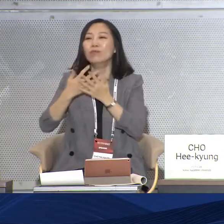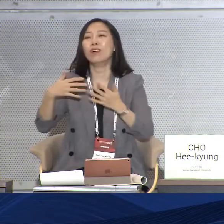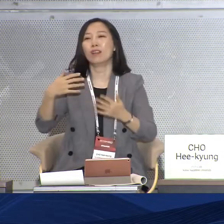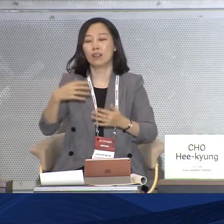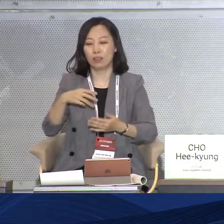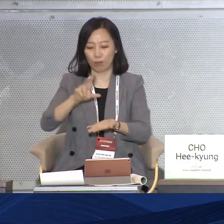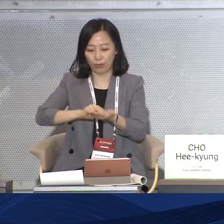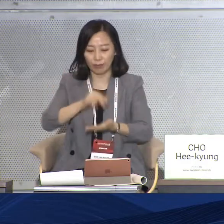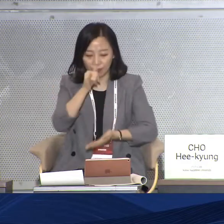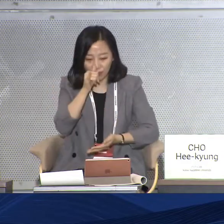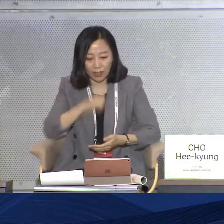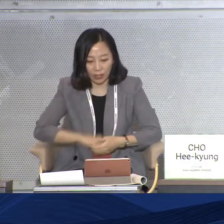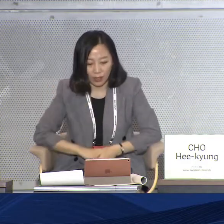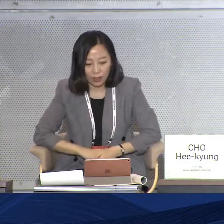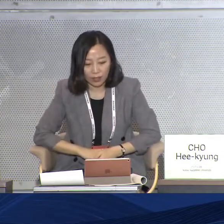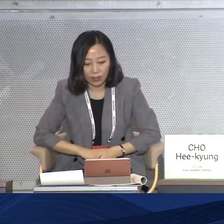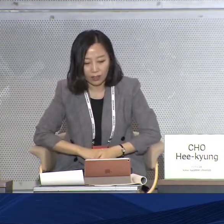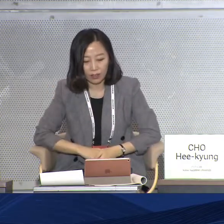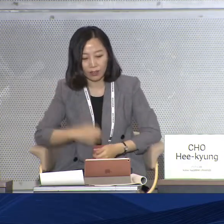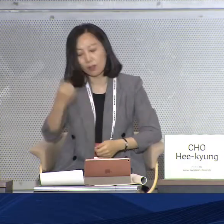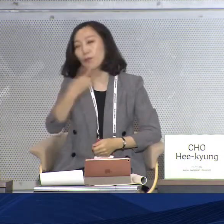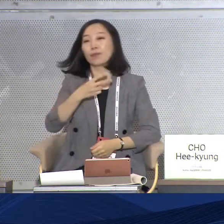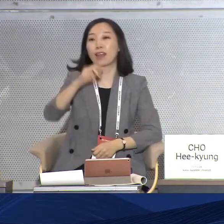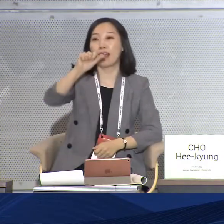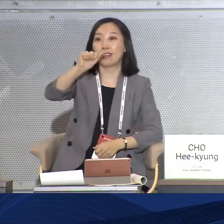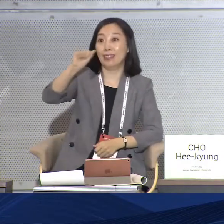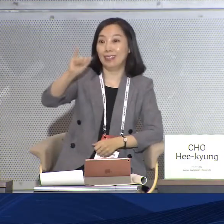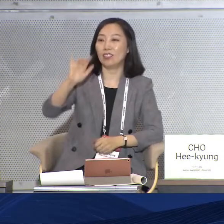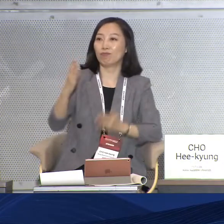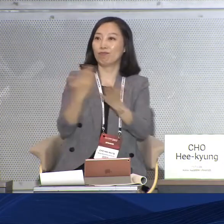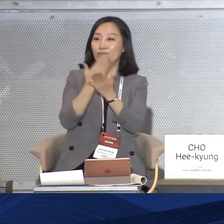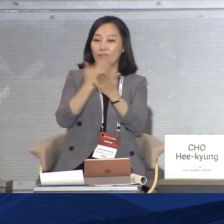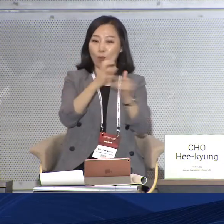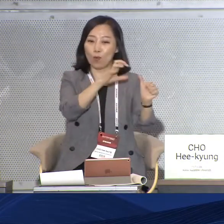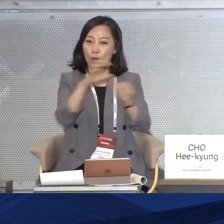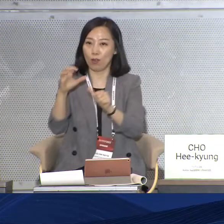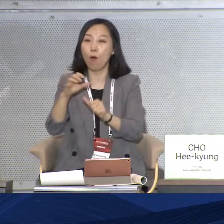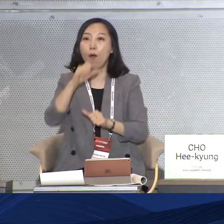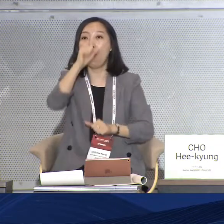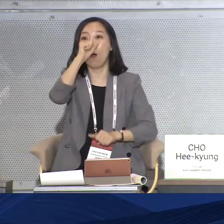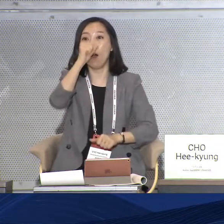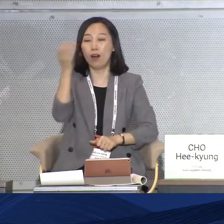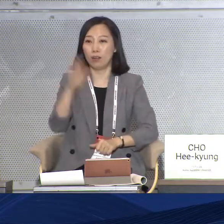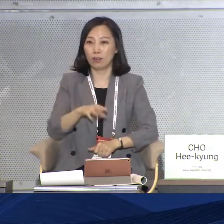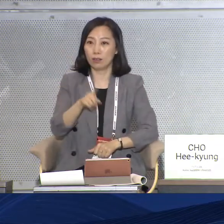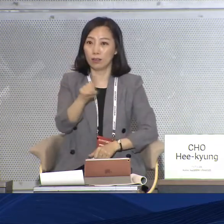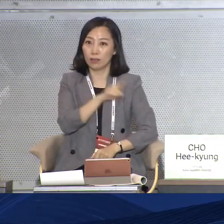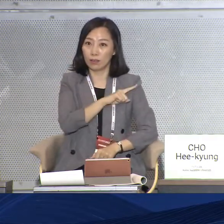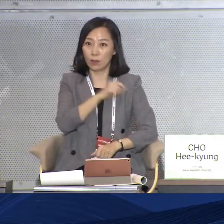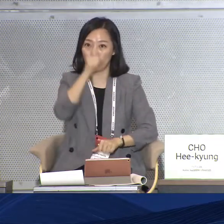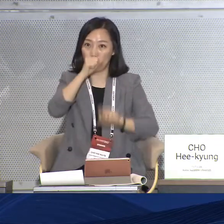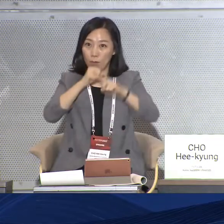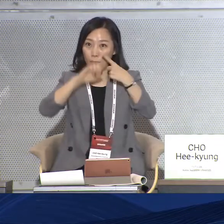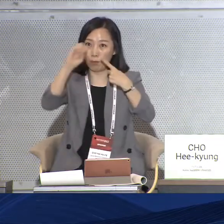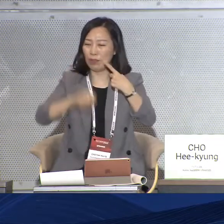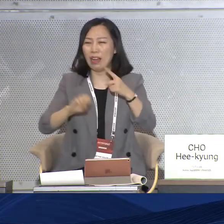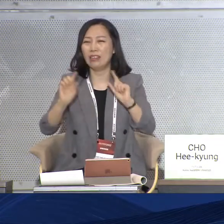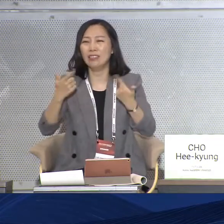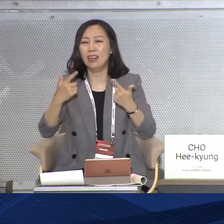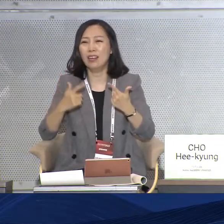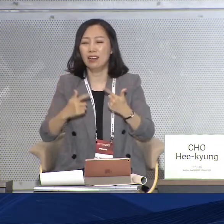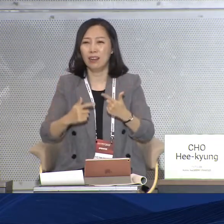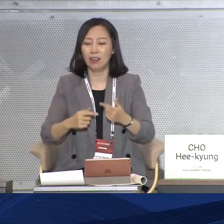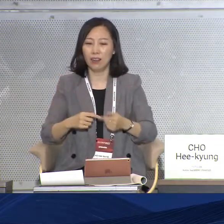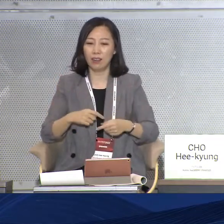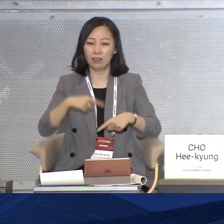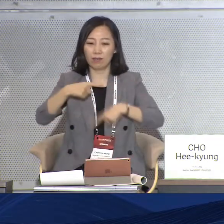정부에서는 행사에서 행사 영상에 수어 통역사를 배치하는 것을 간과하고 있습니다. AI 기술로 여러 가지 편리가